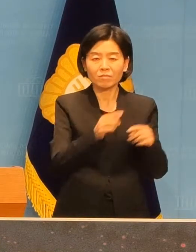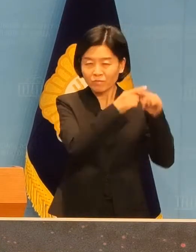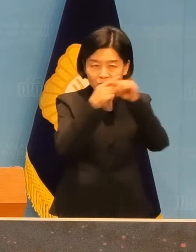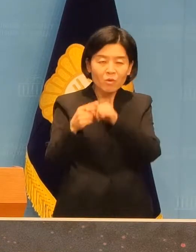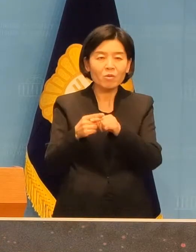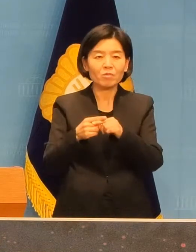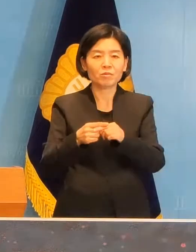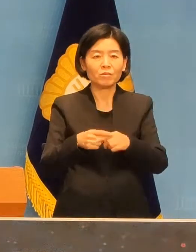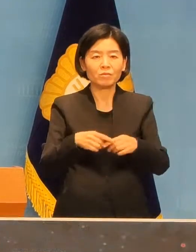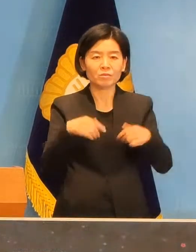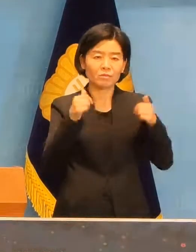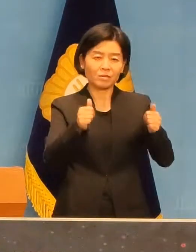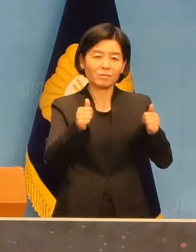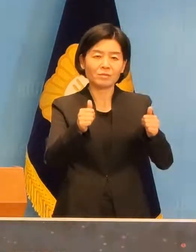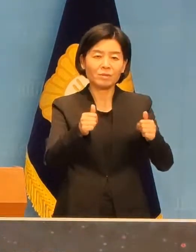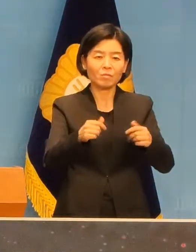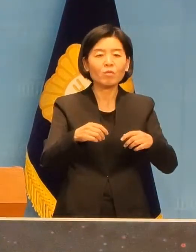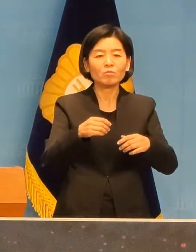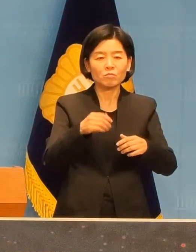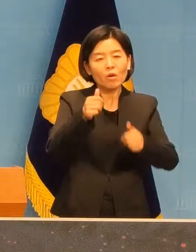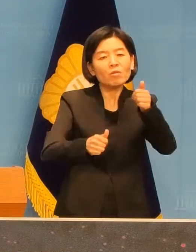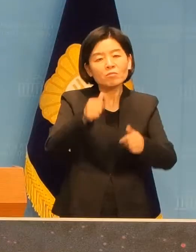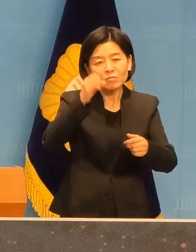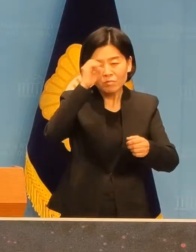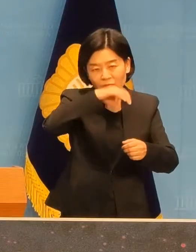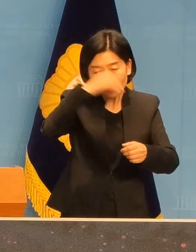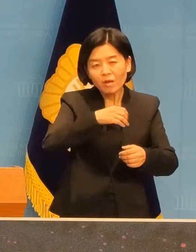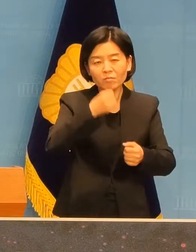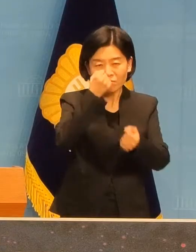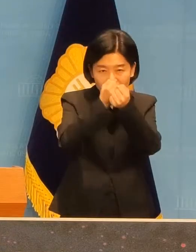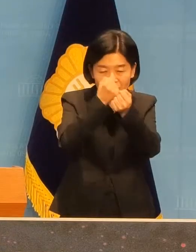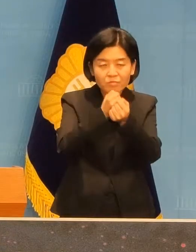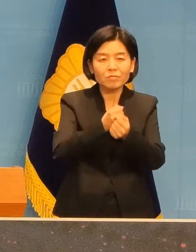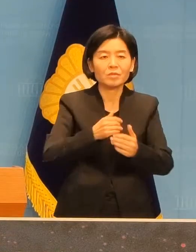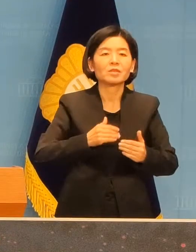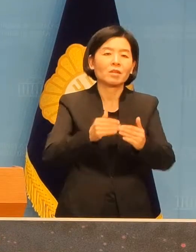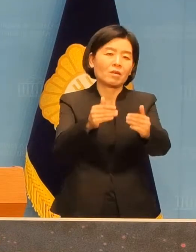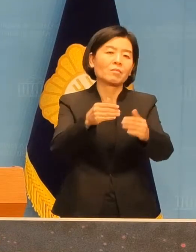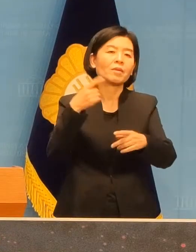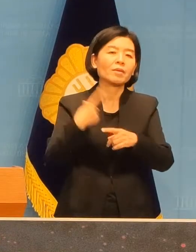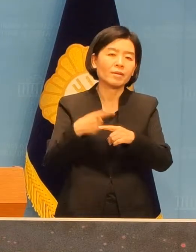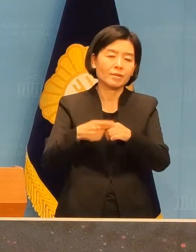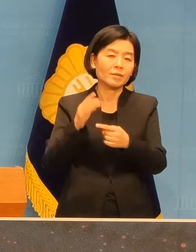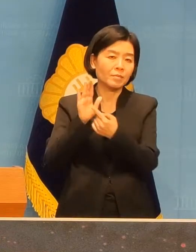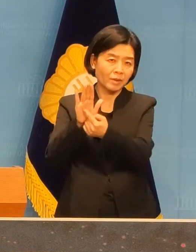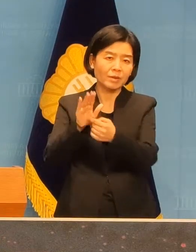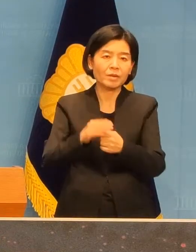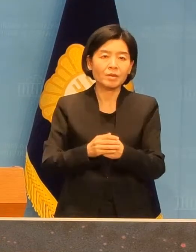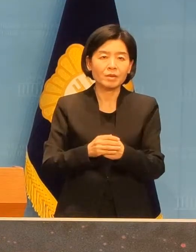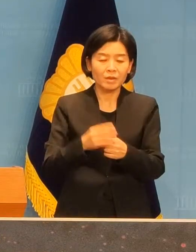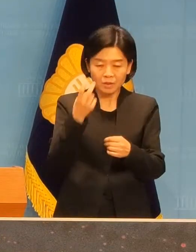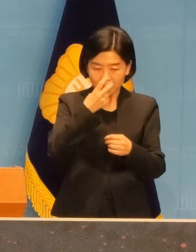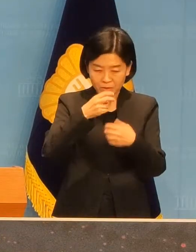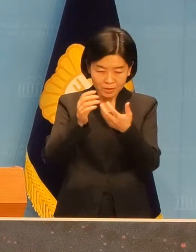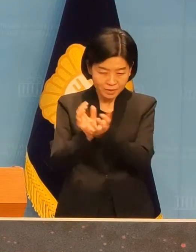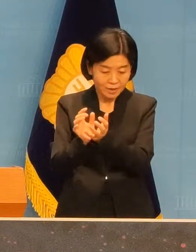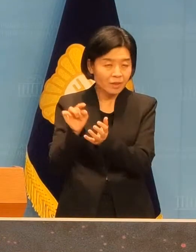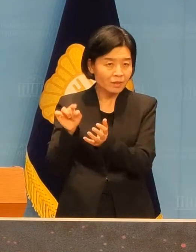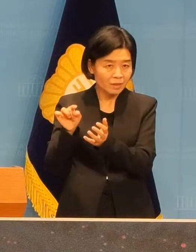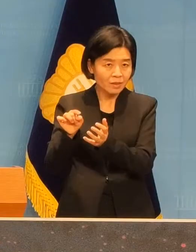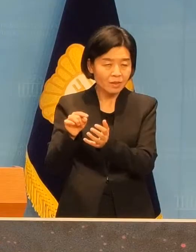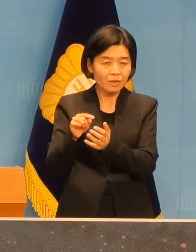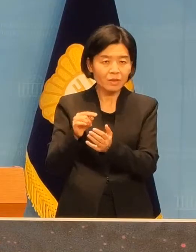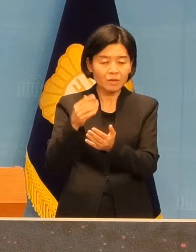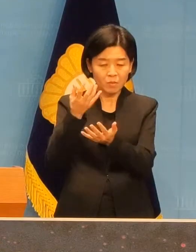시합 진행을 하는 것과 같은 모습이다. 이렇게 지적했습니다. 그리고 모니터링단 그